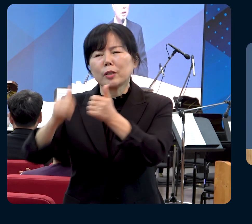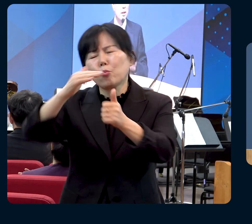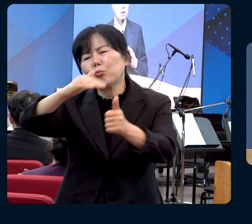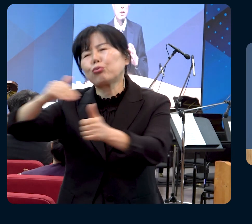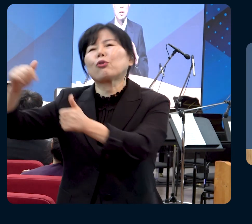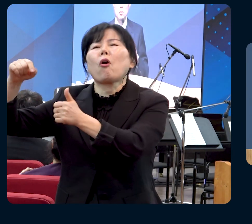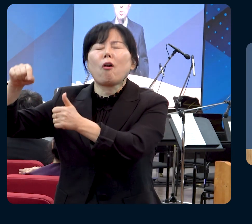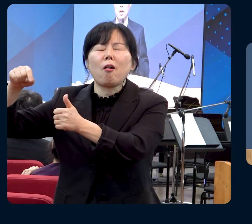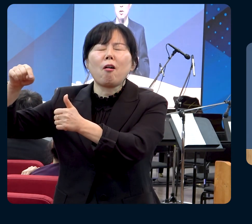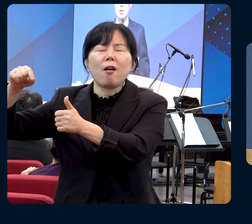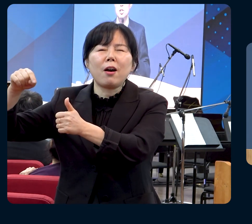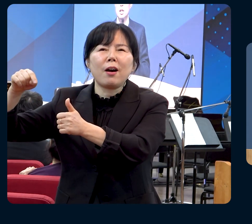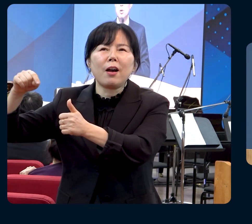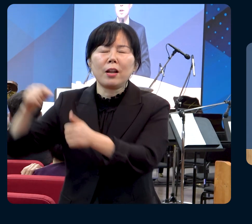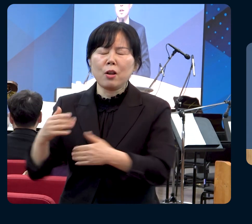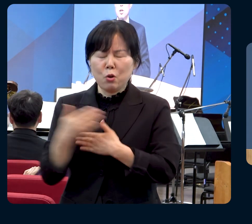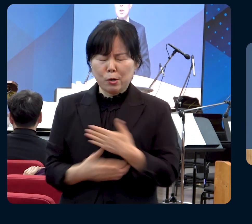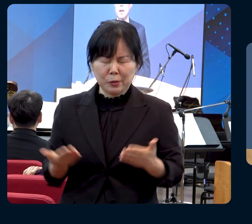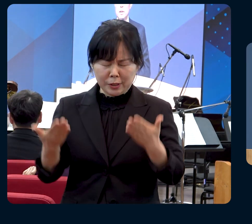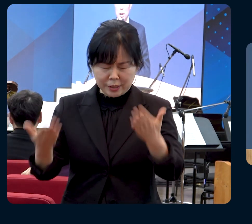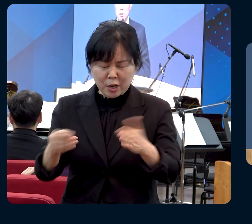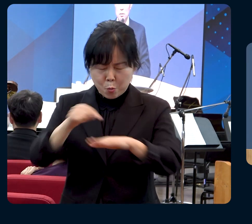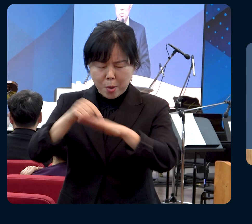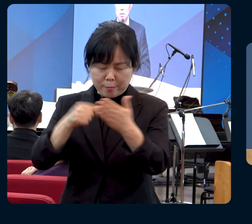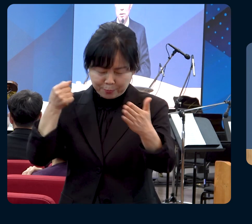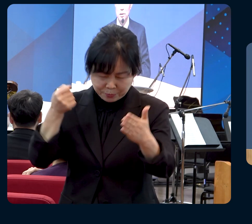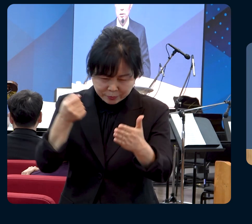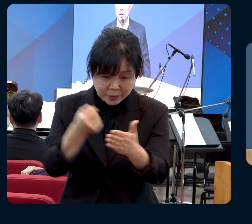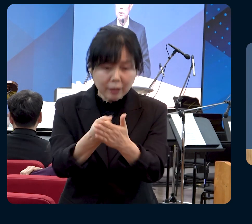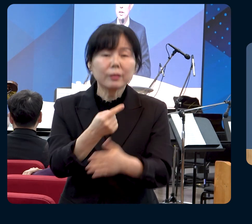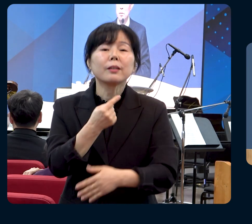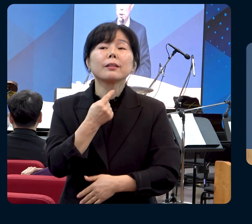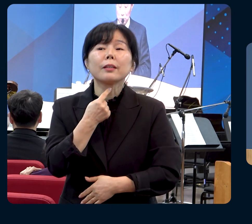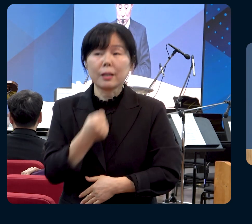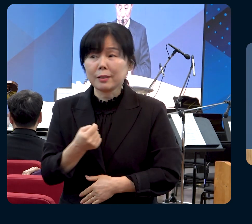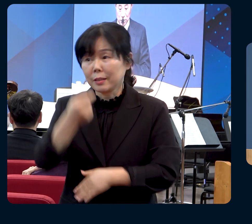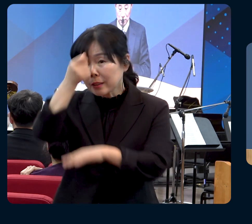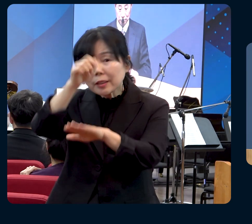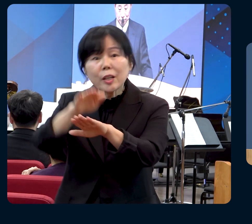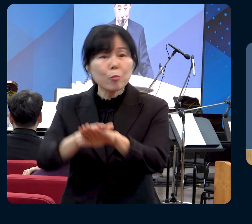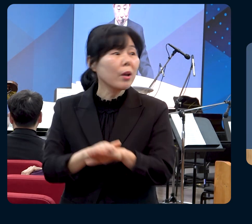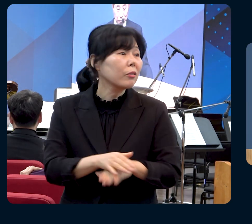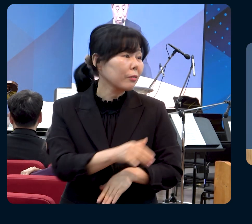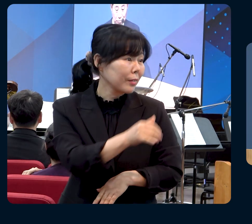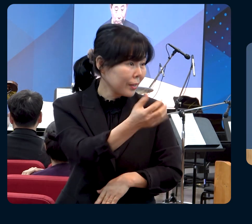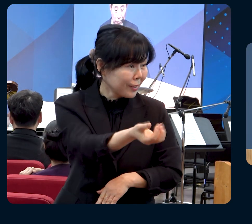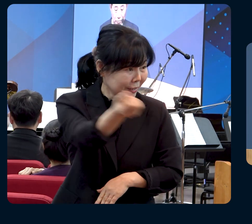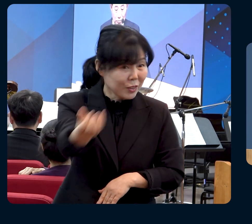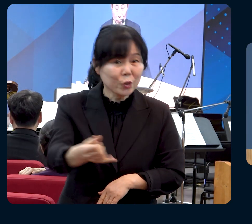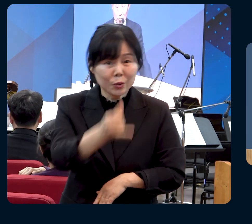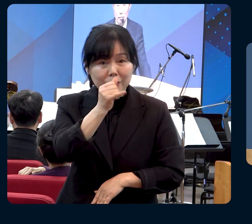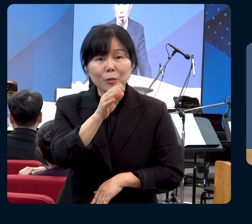부르심을 위하여 헌신하고자 하는 결단을 했던 그런 예배도 있었죠.